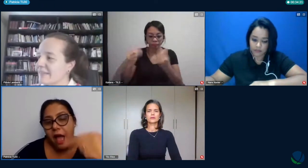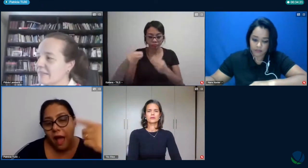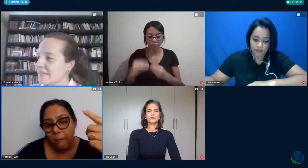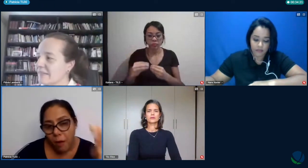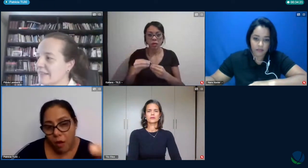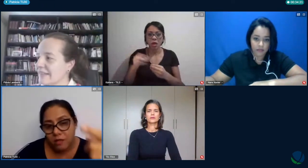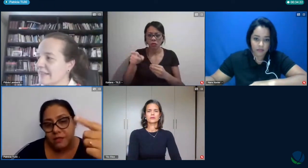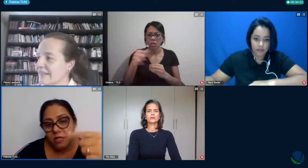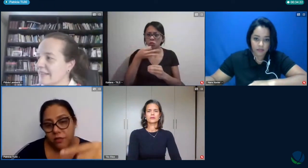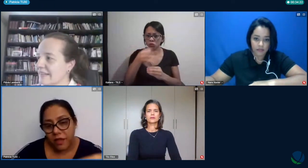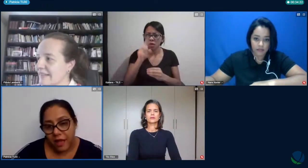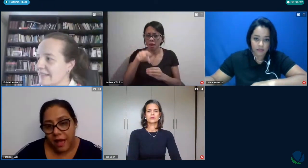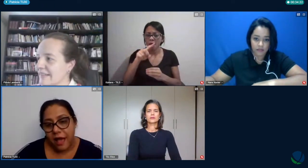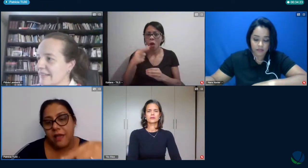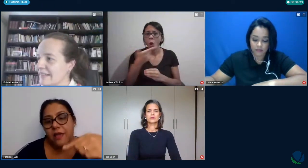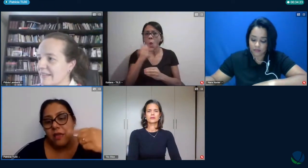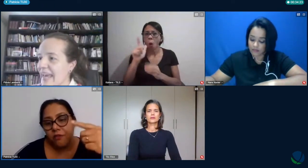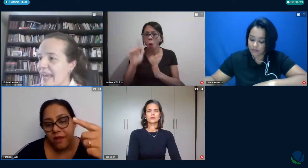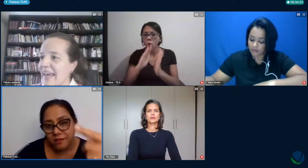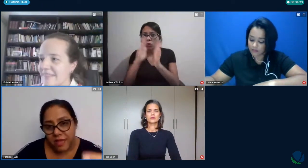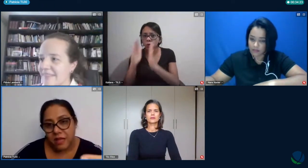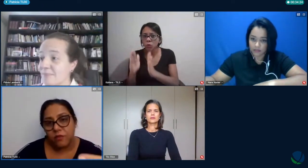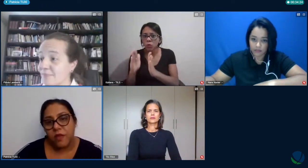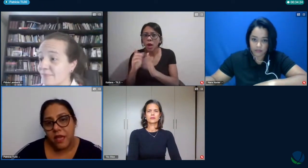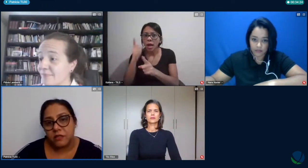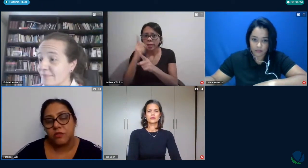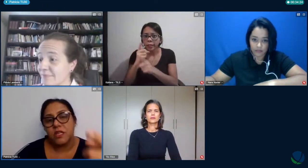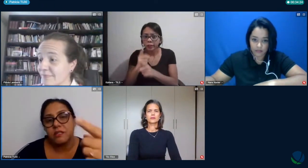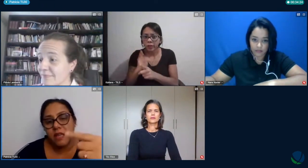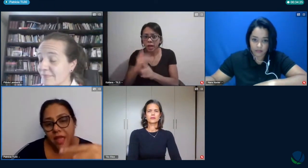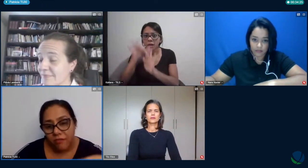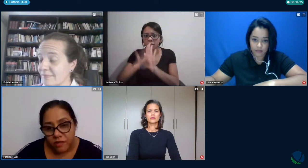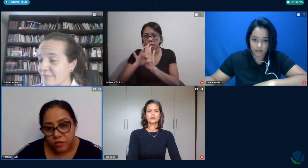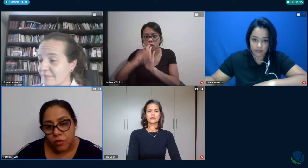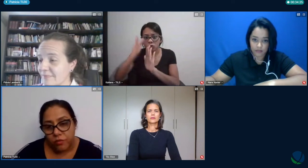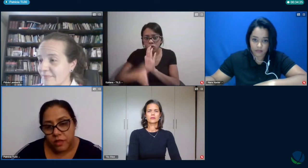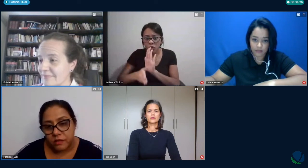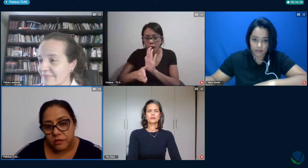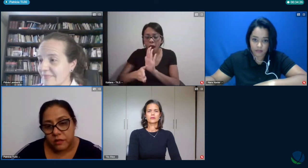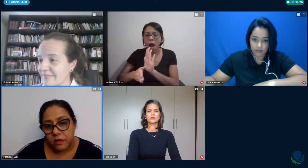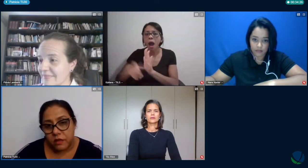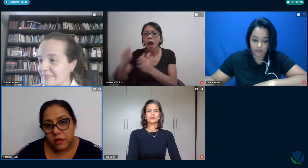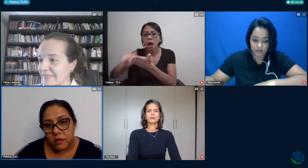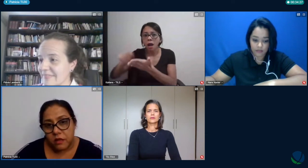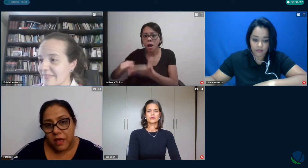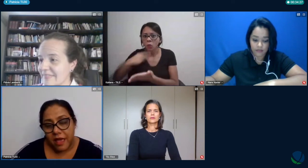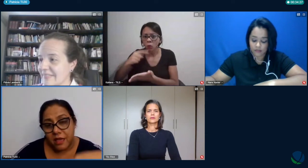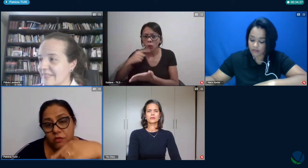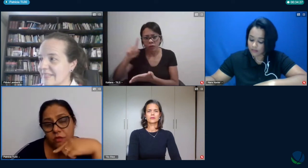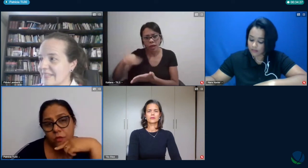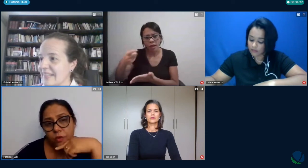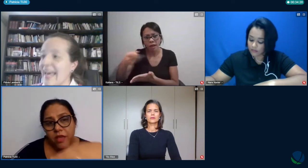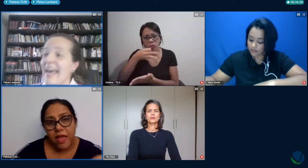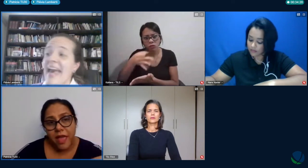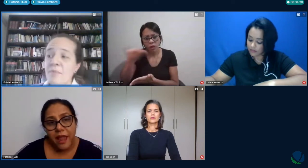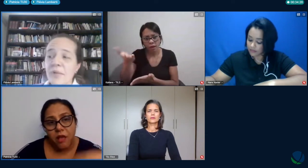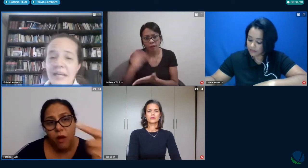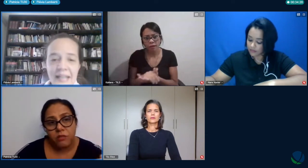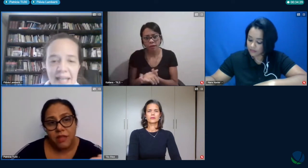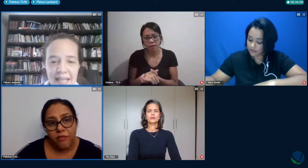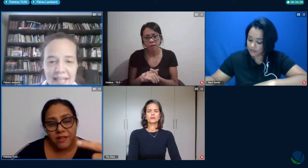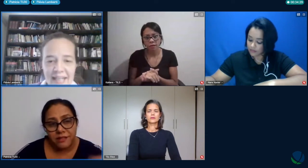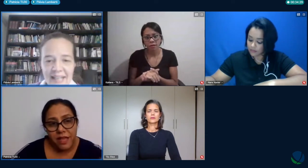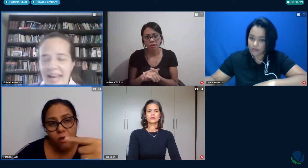para, após identificar e fazer o texto, escreva as dúvidas. É isso? Porque